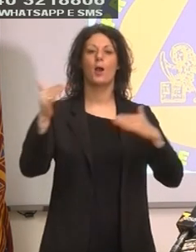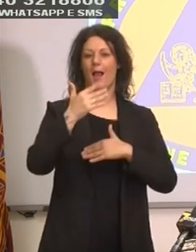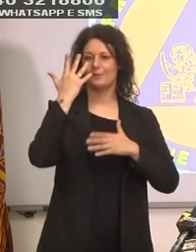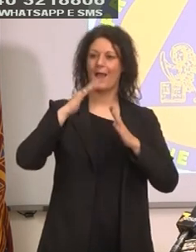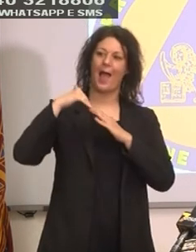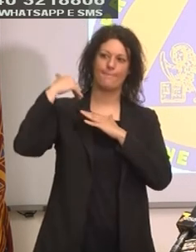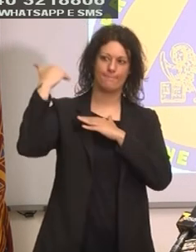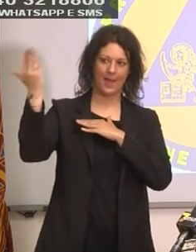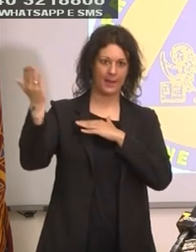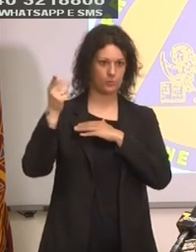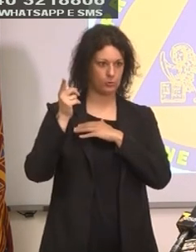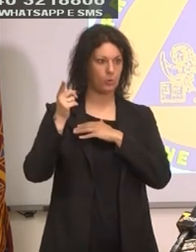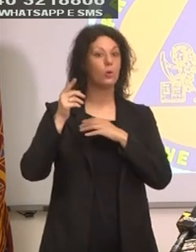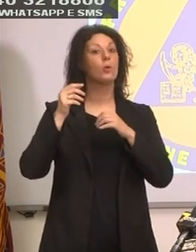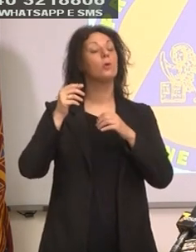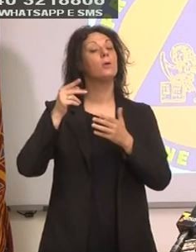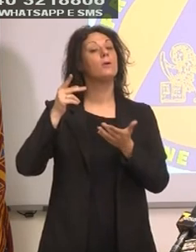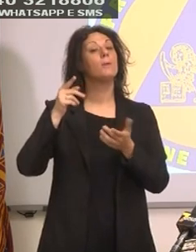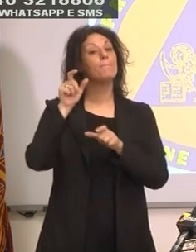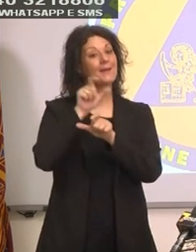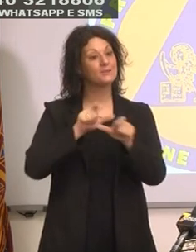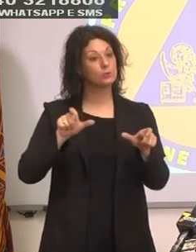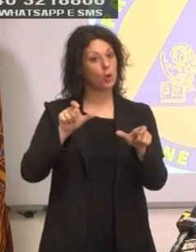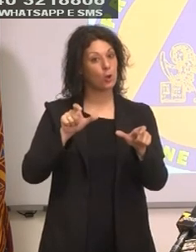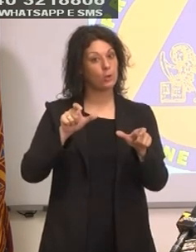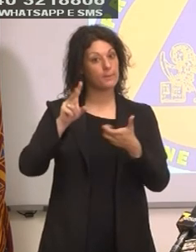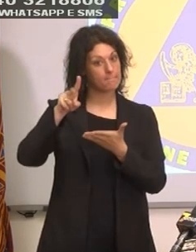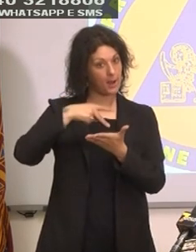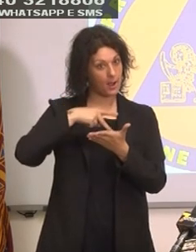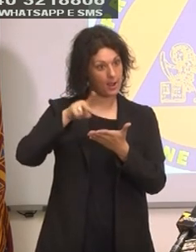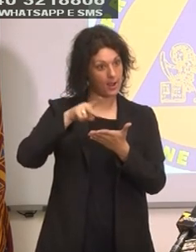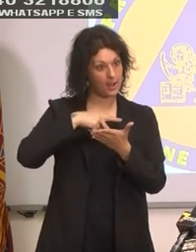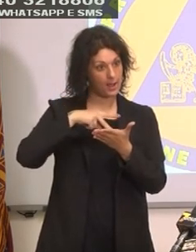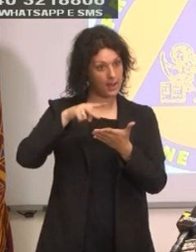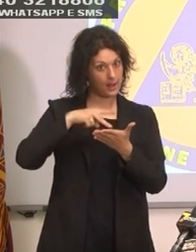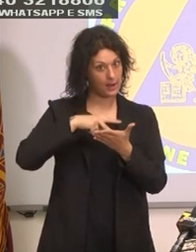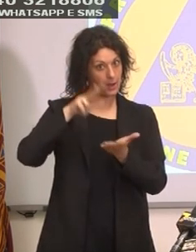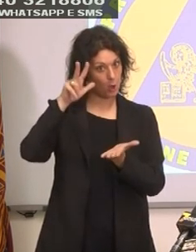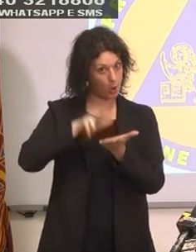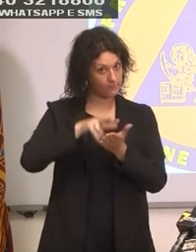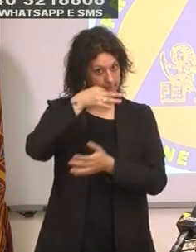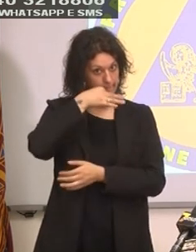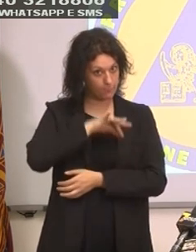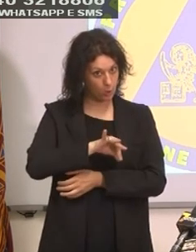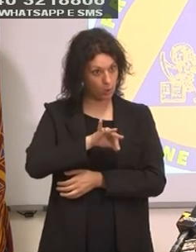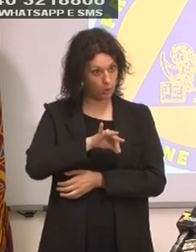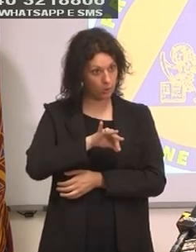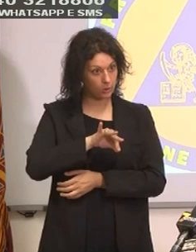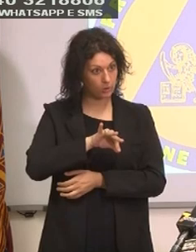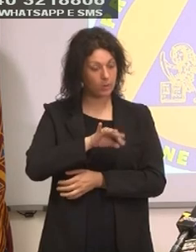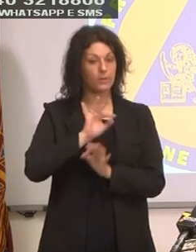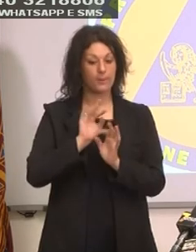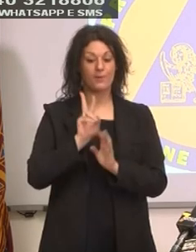è confermato che potranno far ballare i clienti da questo venerdì 19 giugno? A distanza. Come